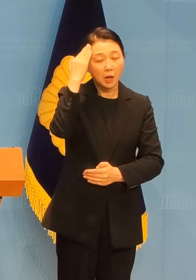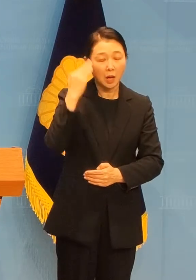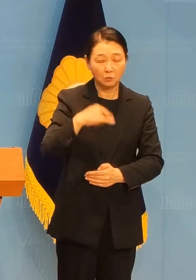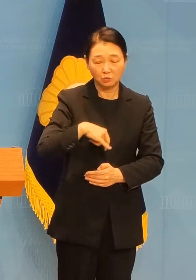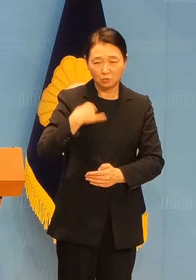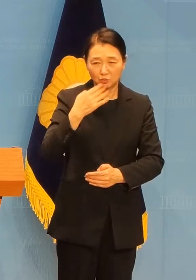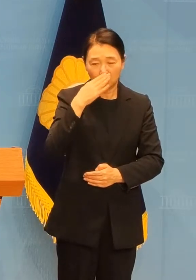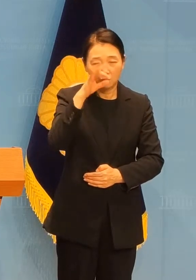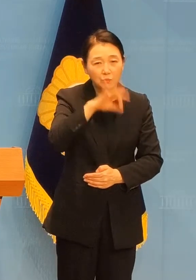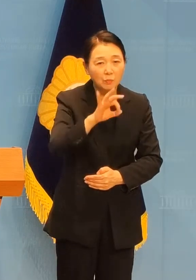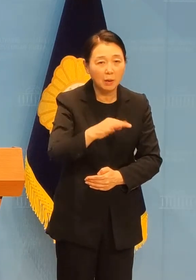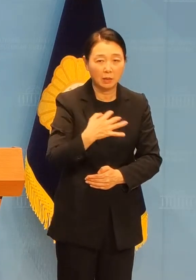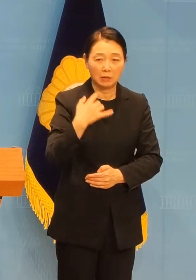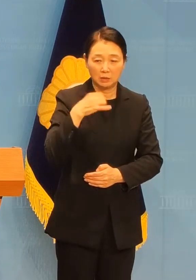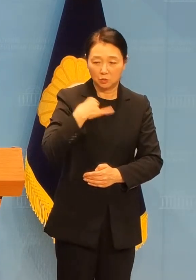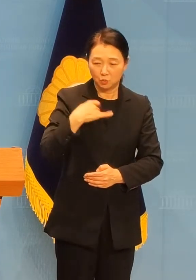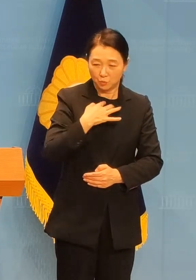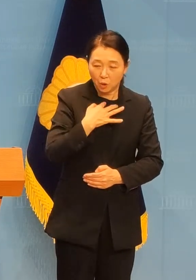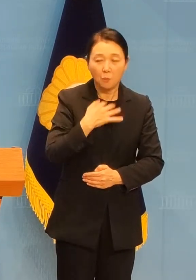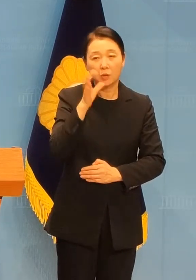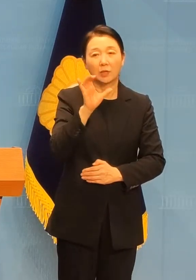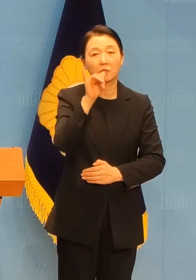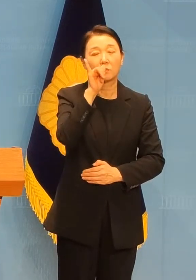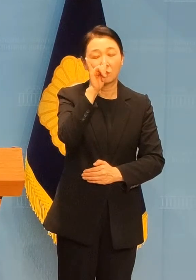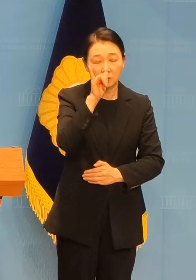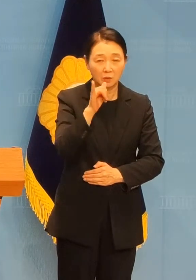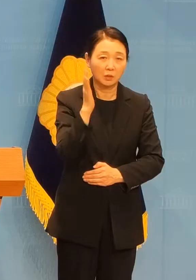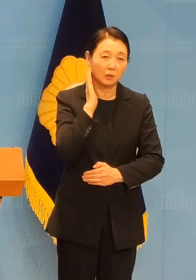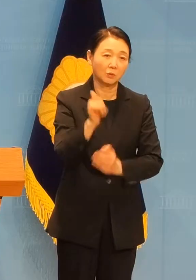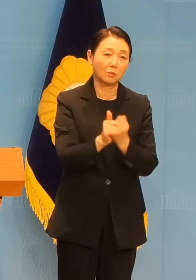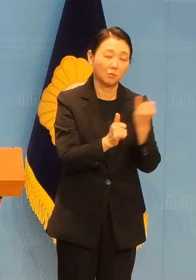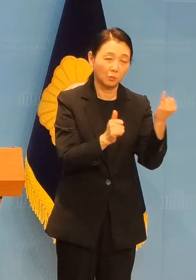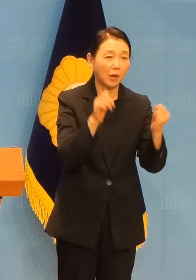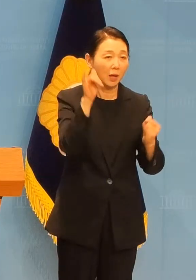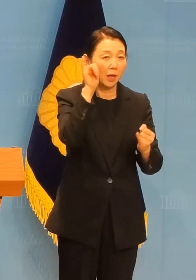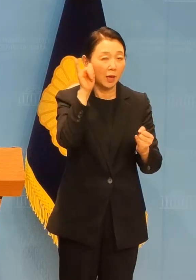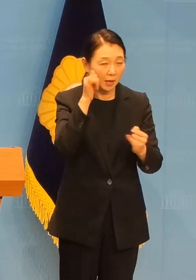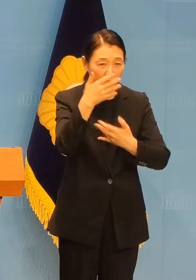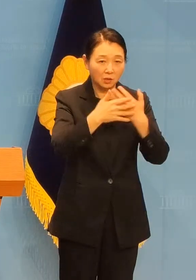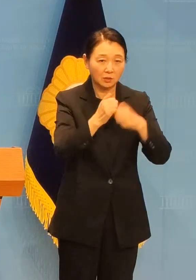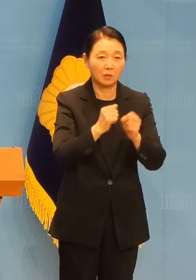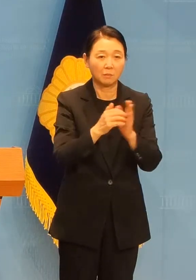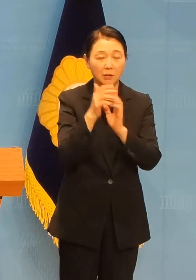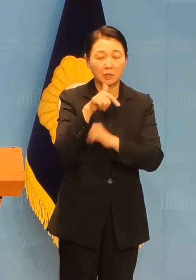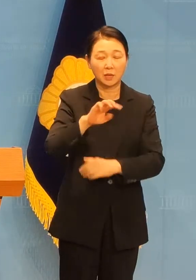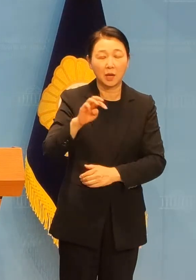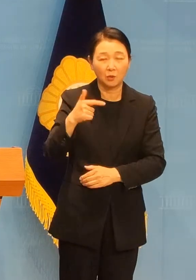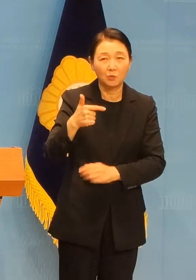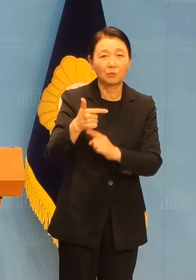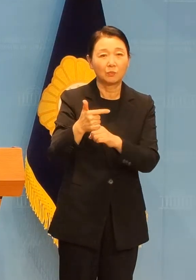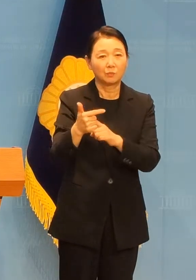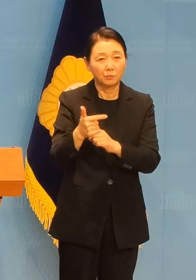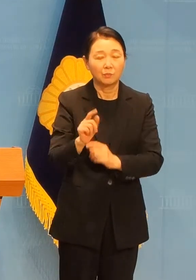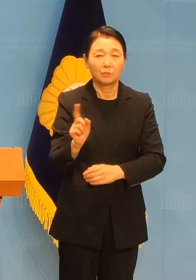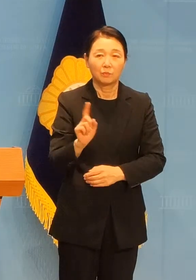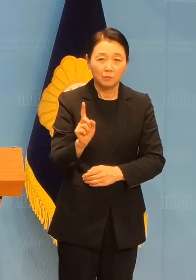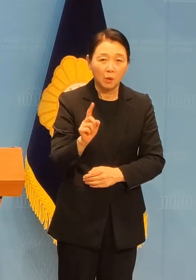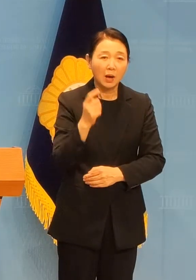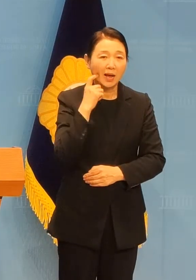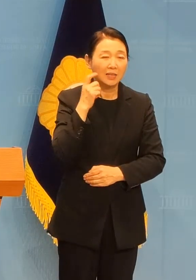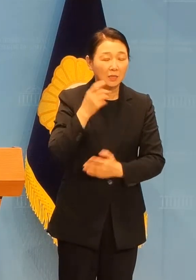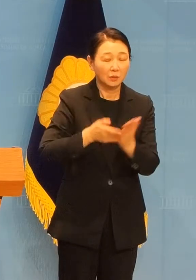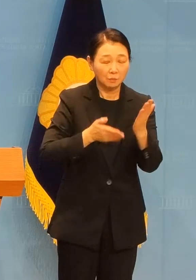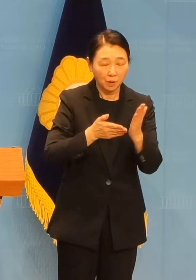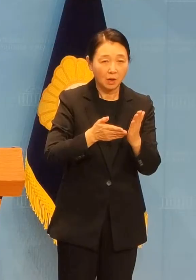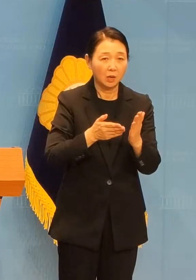폄훼 및 혐중 게시물, 대통령 영부인 비방 AI 영상, 이해운 대통령 가짜 녹취 게시물, 일본군